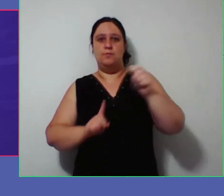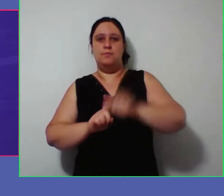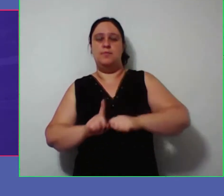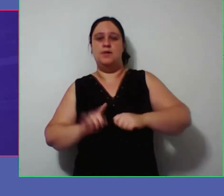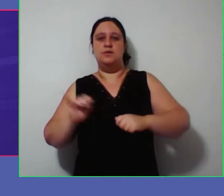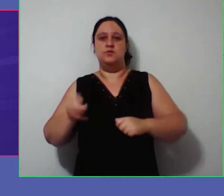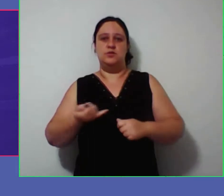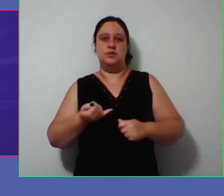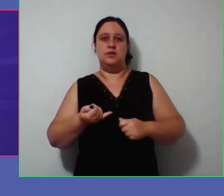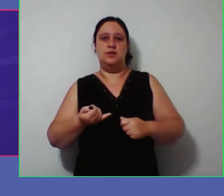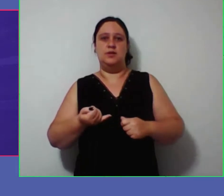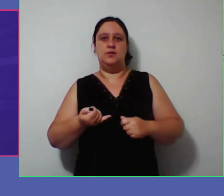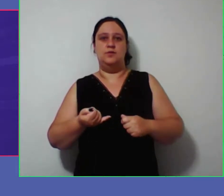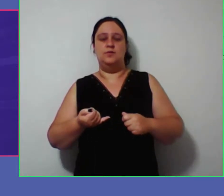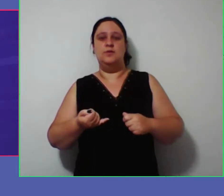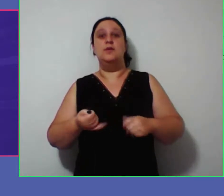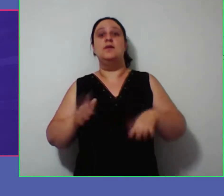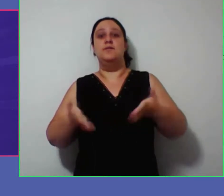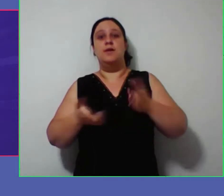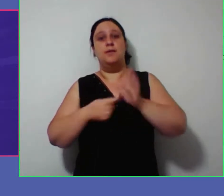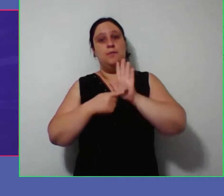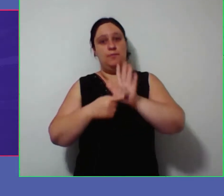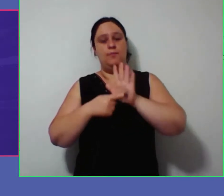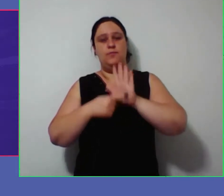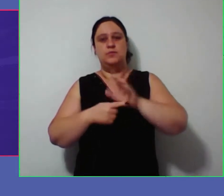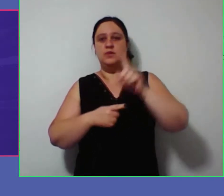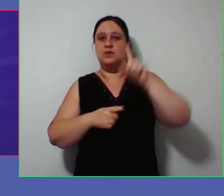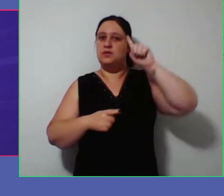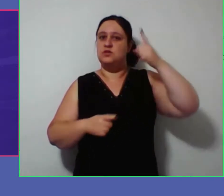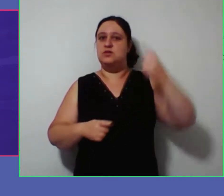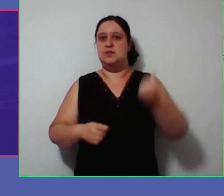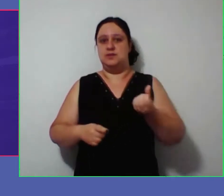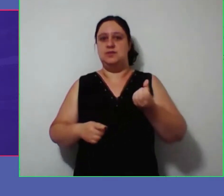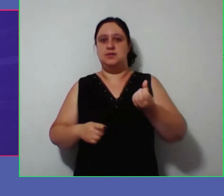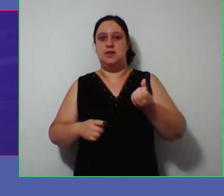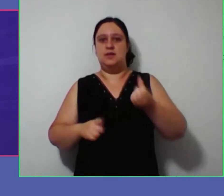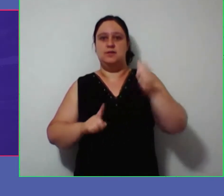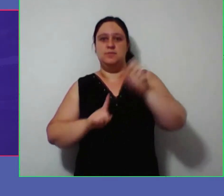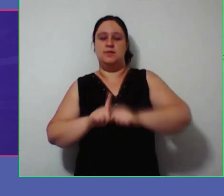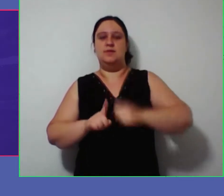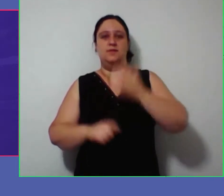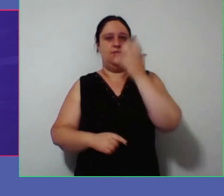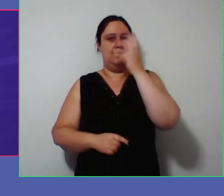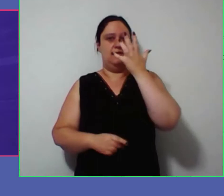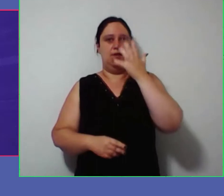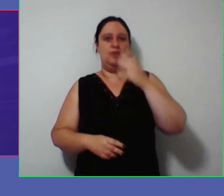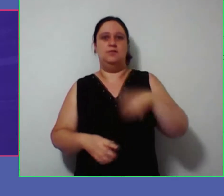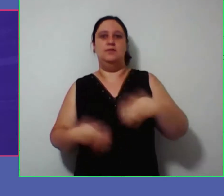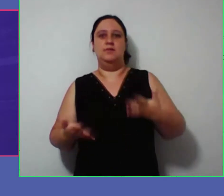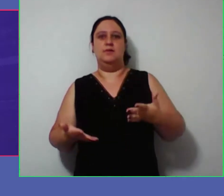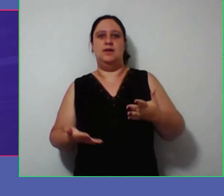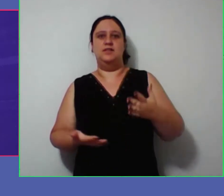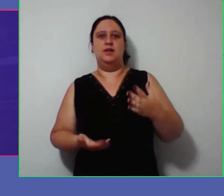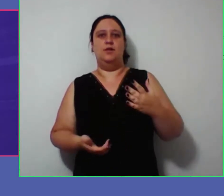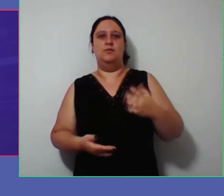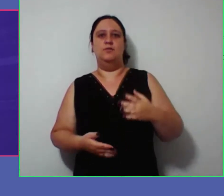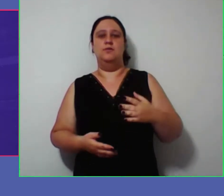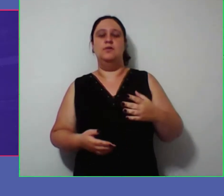fevereiro. E o título da mensagem 3 é a edificação da